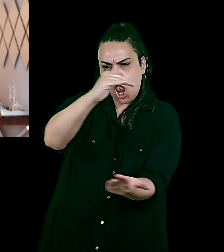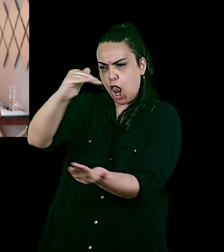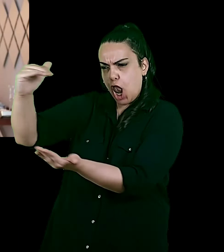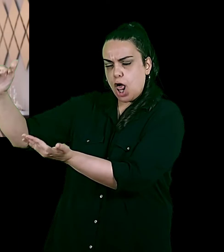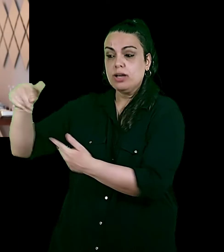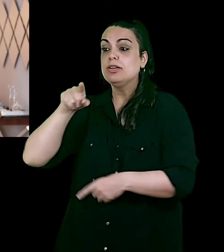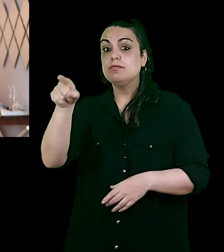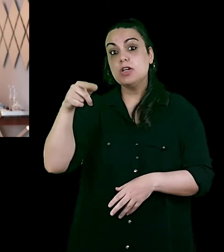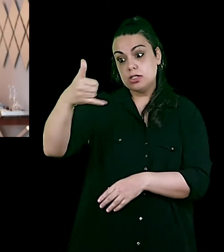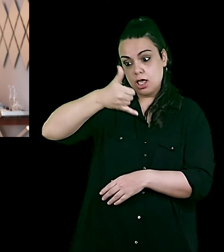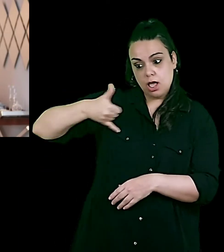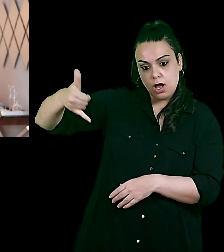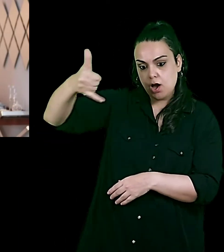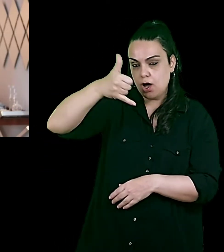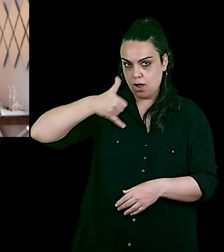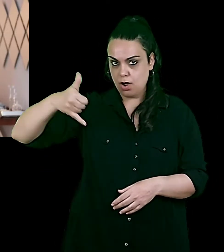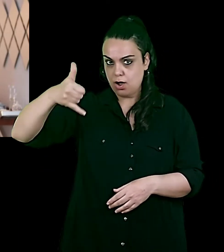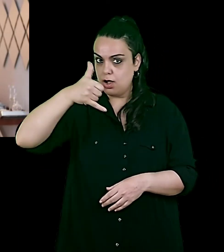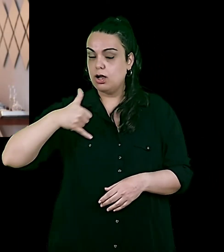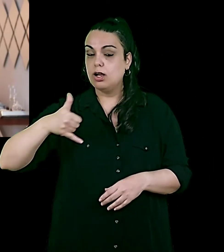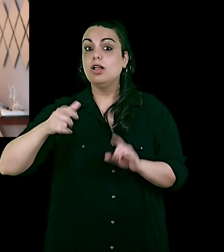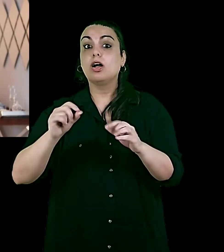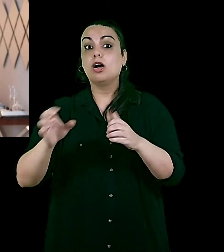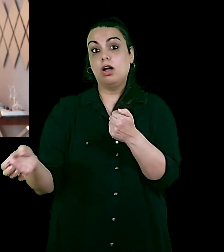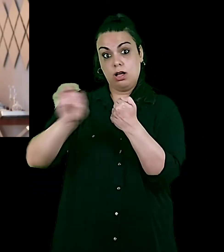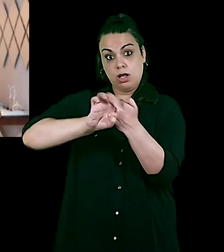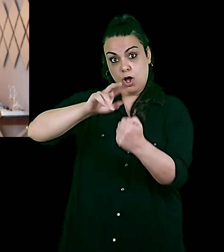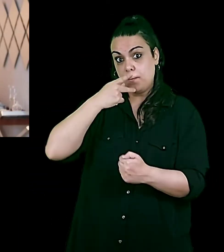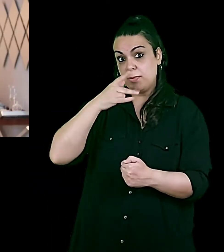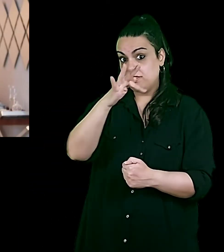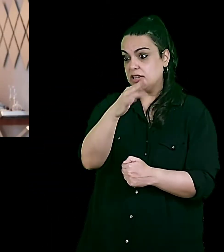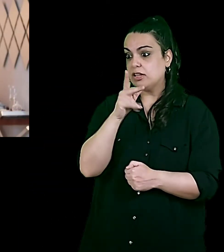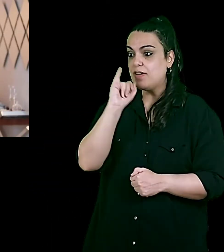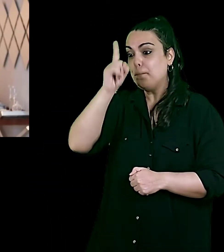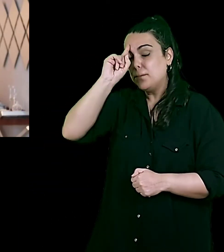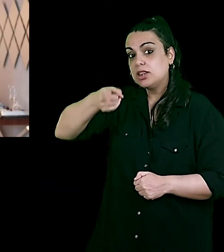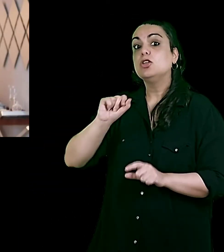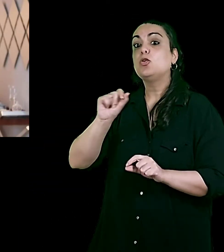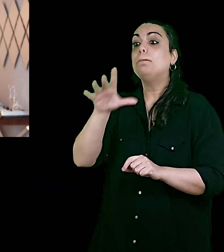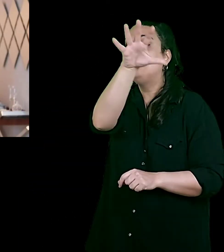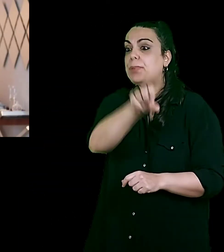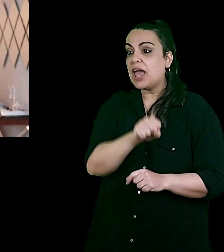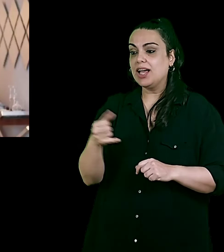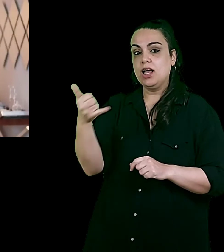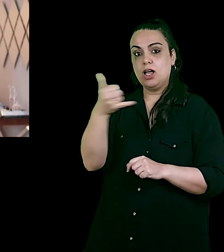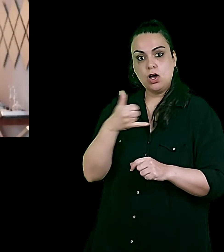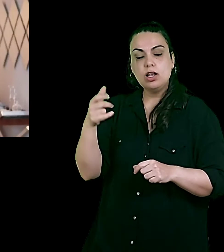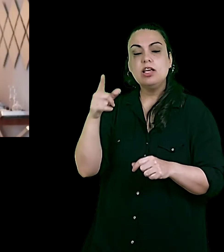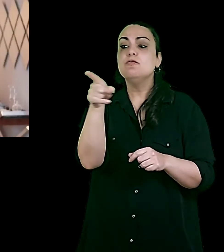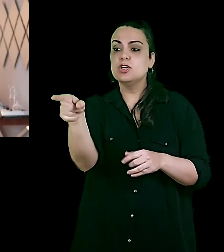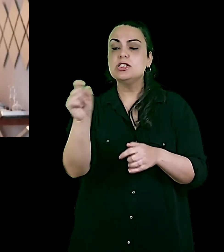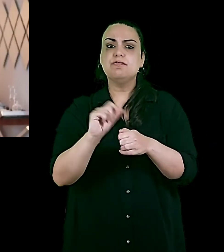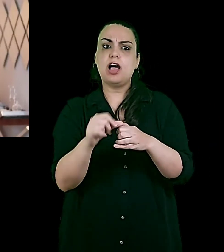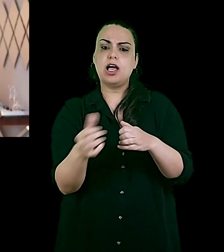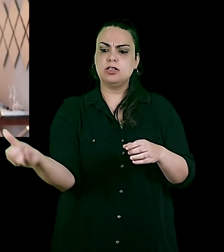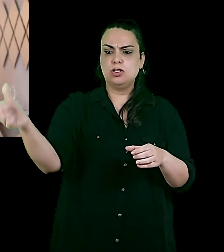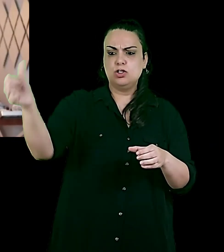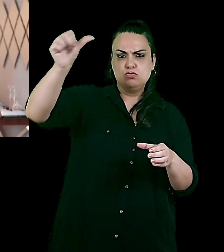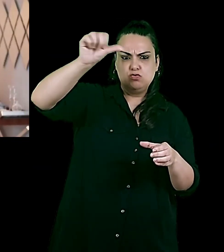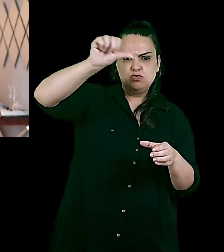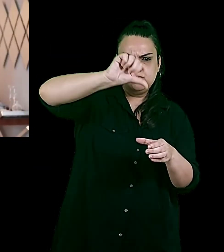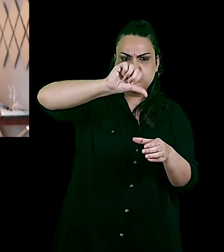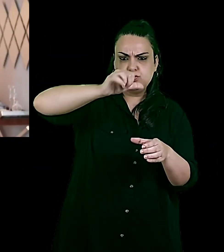representar. Pega o azeite da botija, essa é a palavra de ordem do profeta para ela, e derrama o azeite da botija